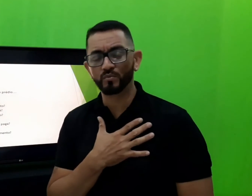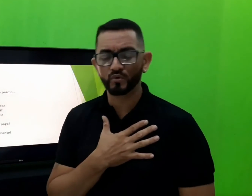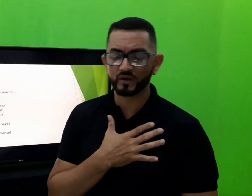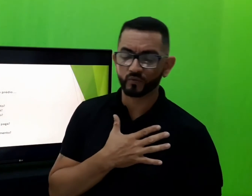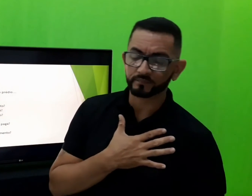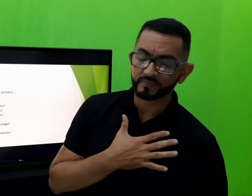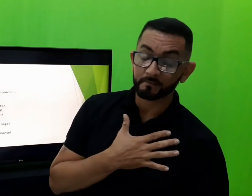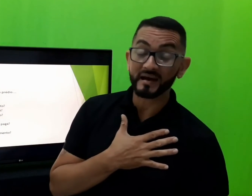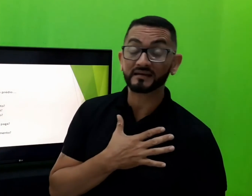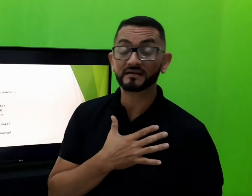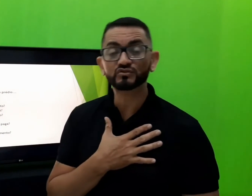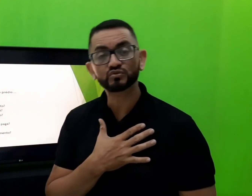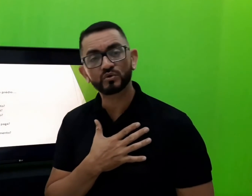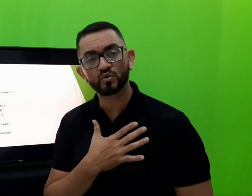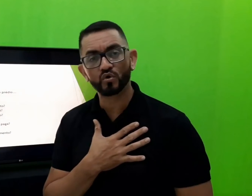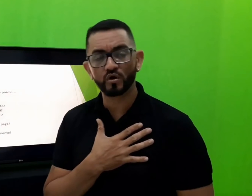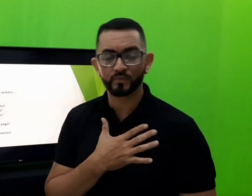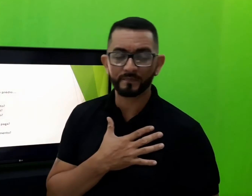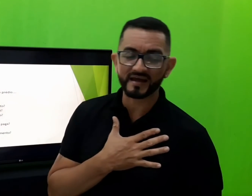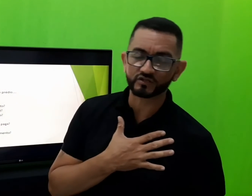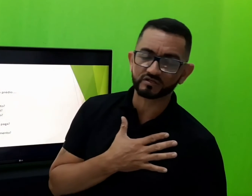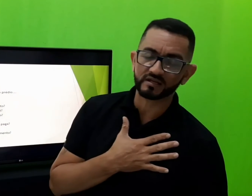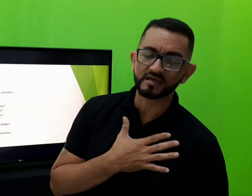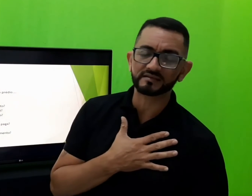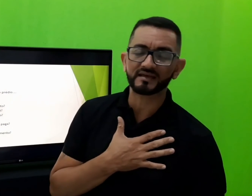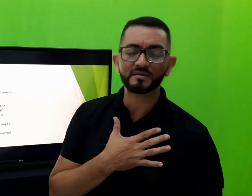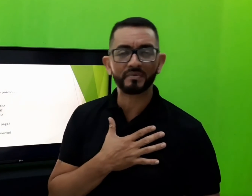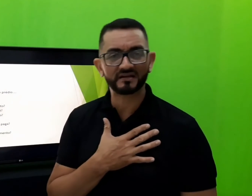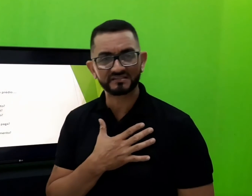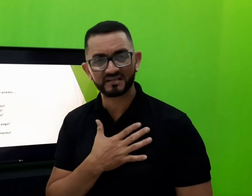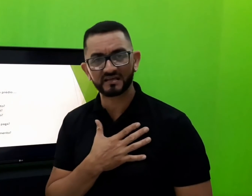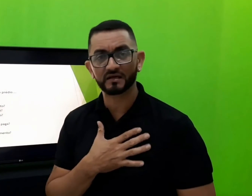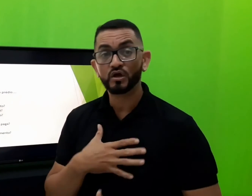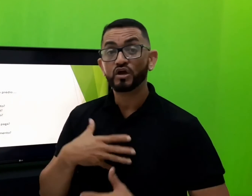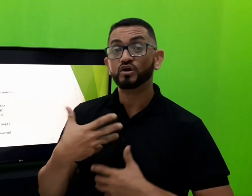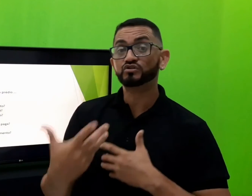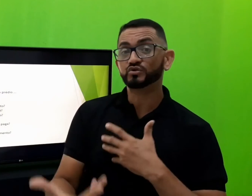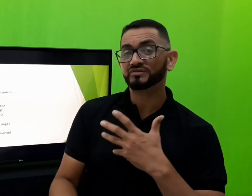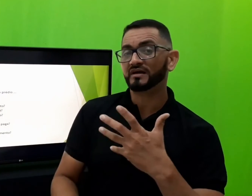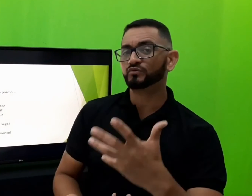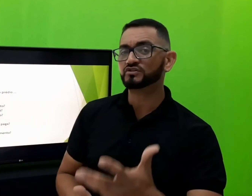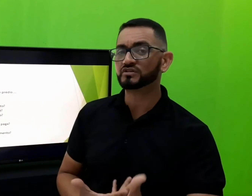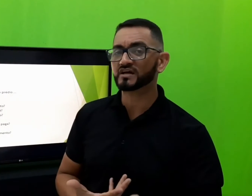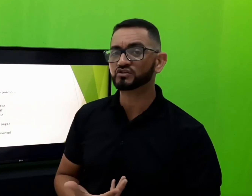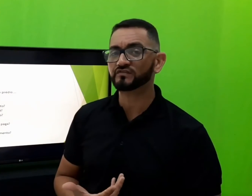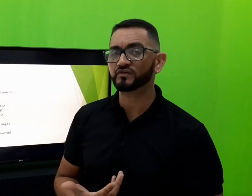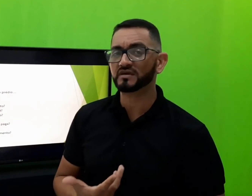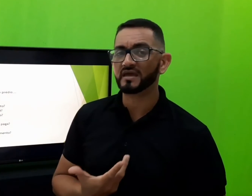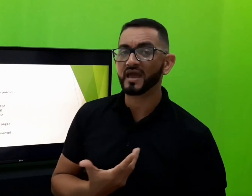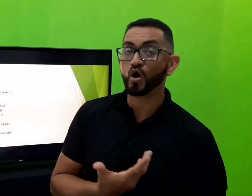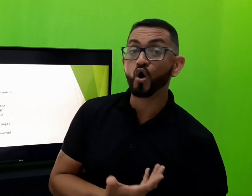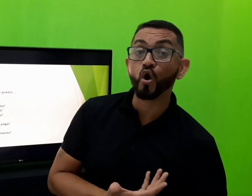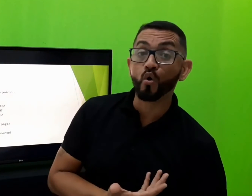como eu balanço o meu corpo para a direita e para a esquerda, eu estou dando um indicativo que é